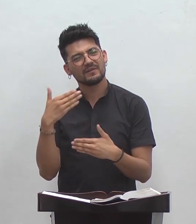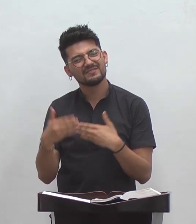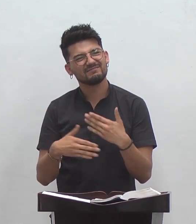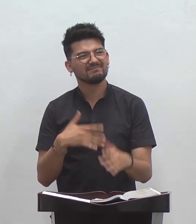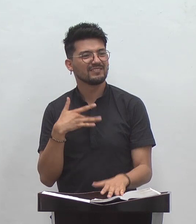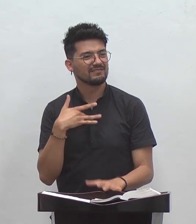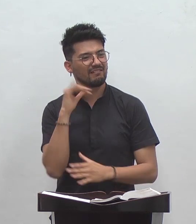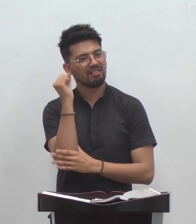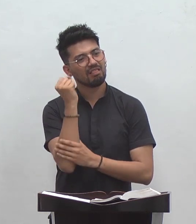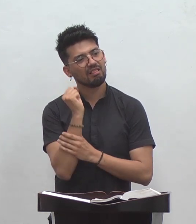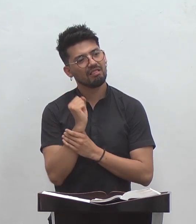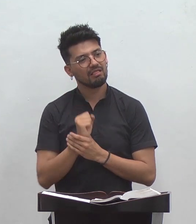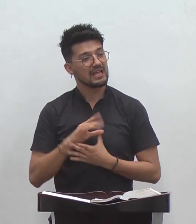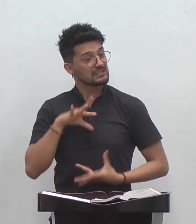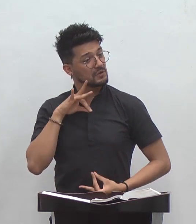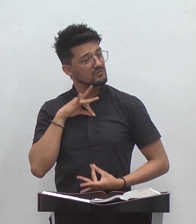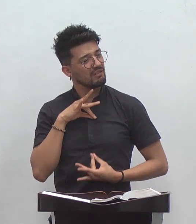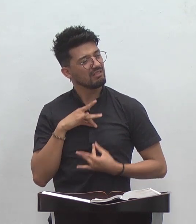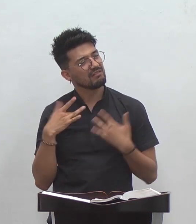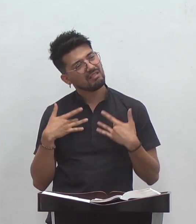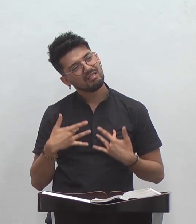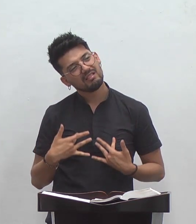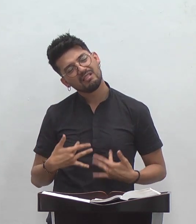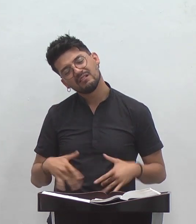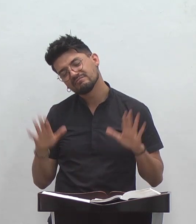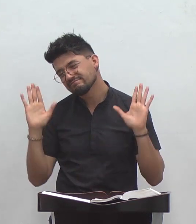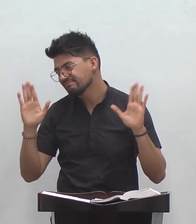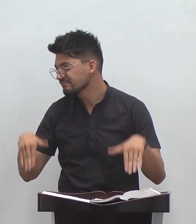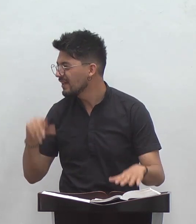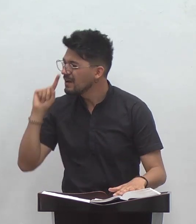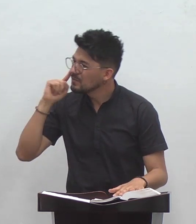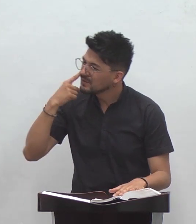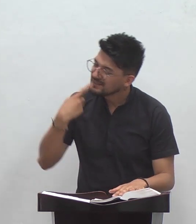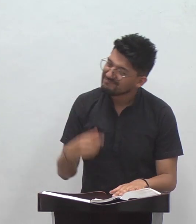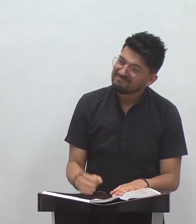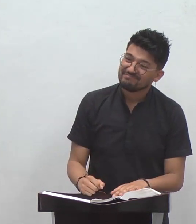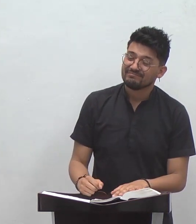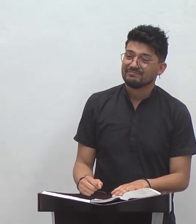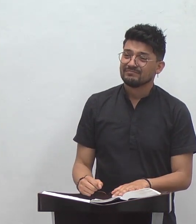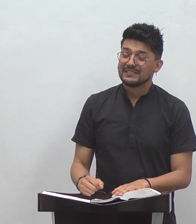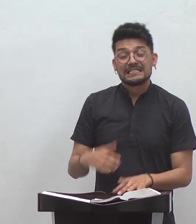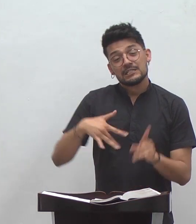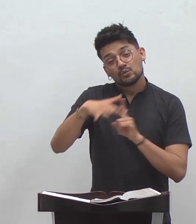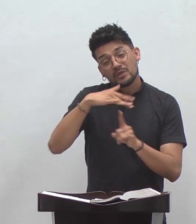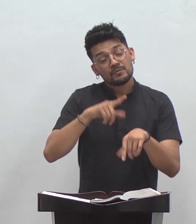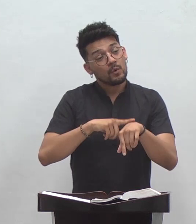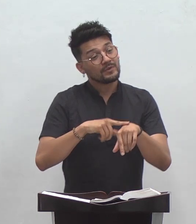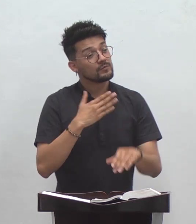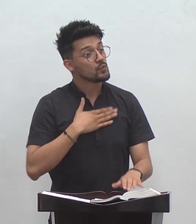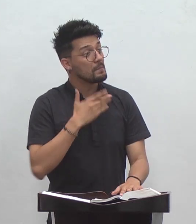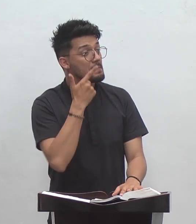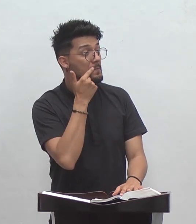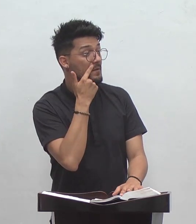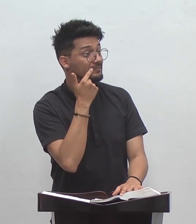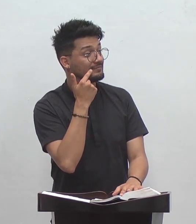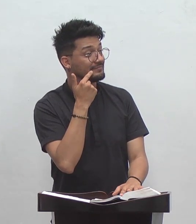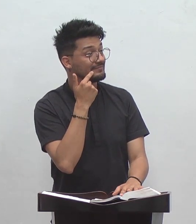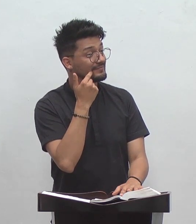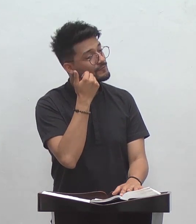Pero después que pasó el tiempo me sentí frustrado y mi espíritu se debilitó. Me aburrí de muchas cosas, de muchas situaciones difíciles